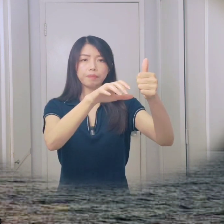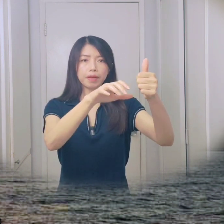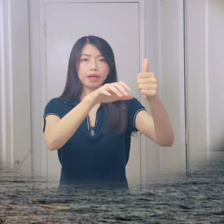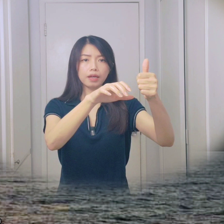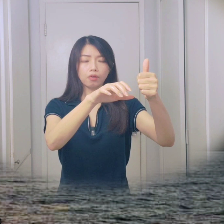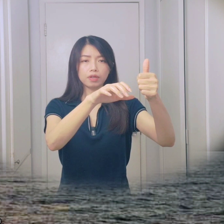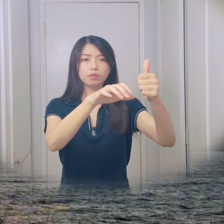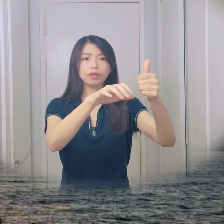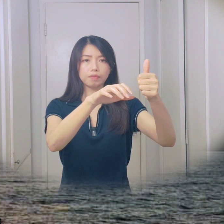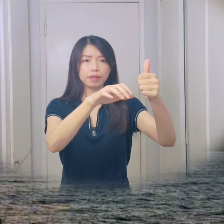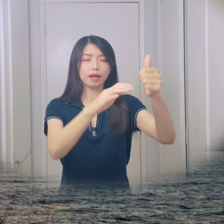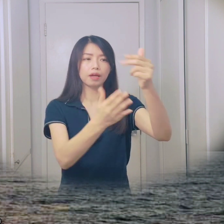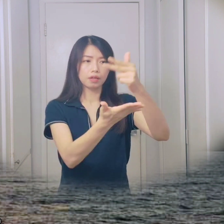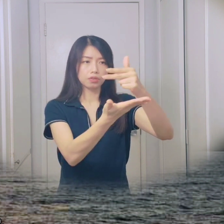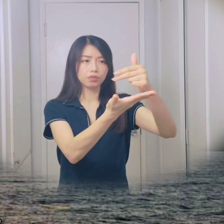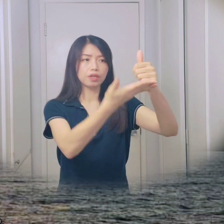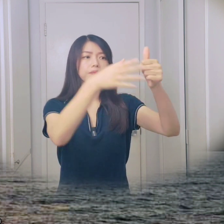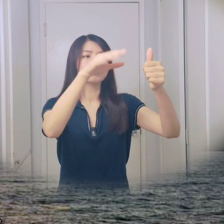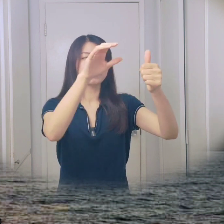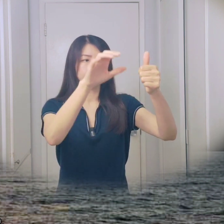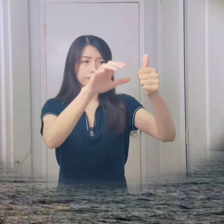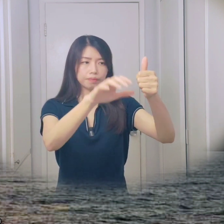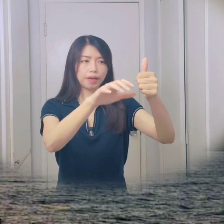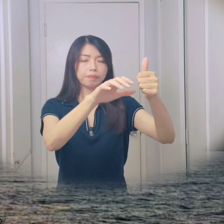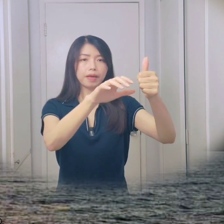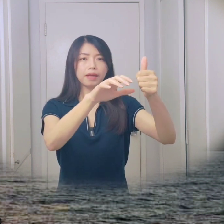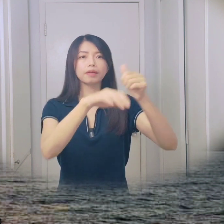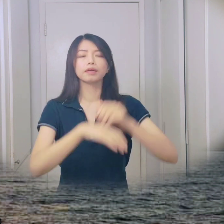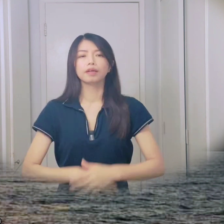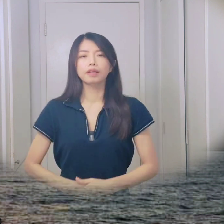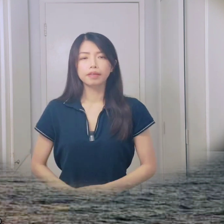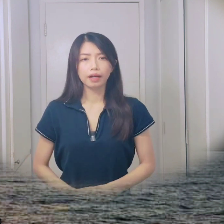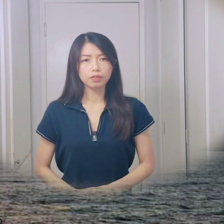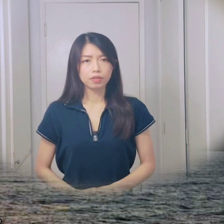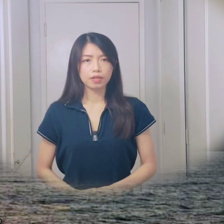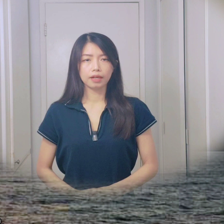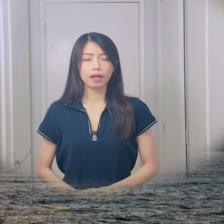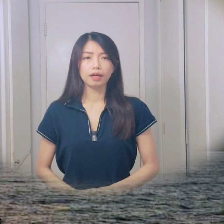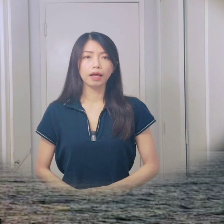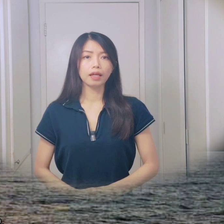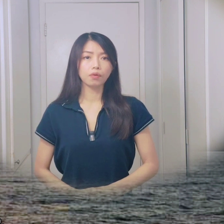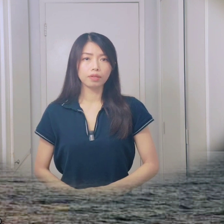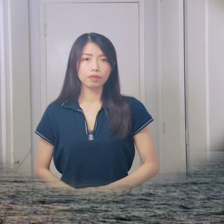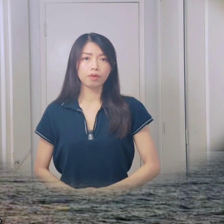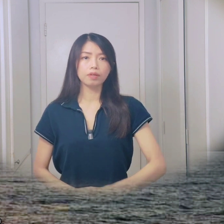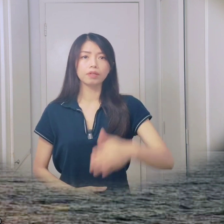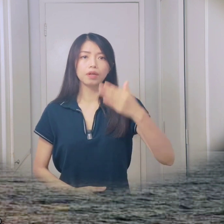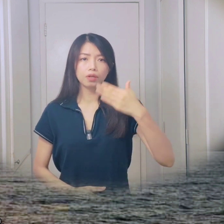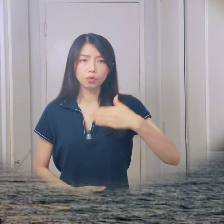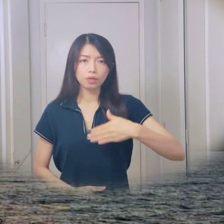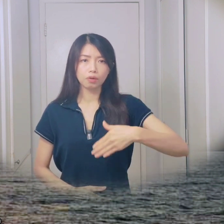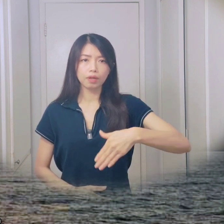주님 앞에 이런 뜻의 수어가 됩니다. 주님 앞에 나갈 수 있을까? 가다라고 하는 뜻의